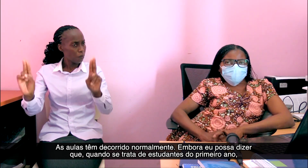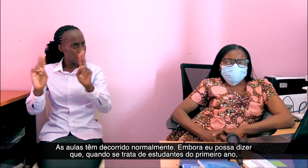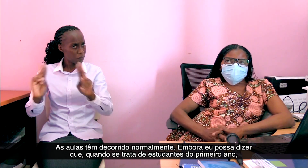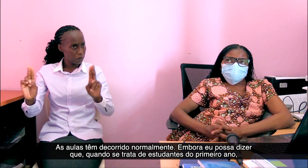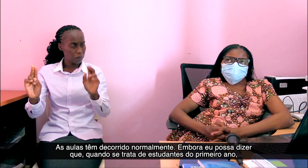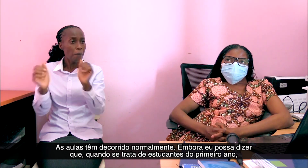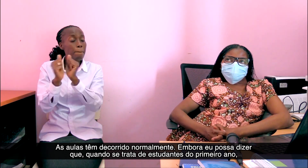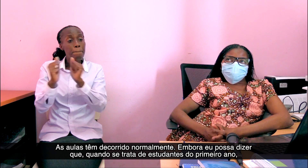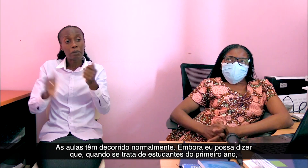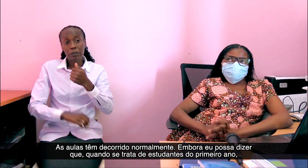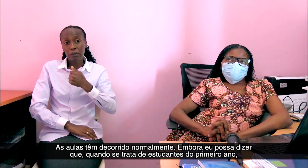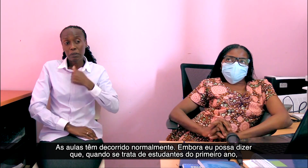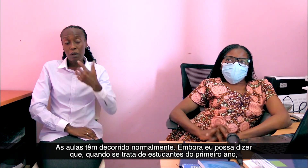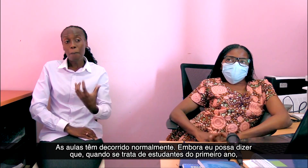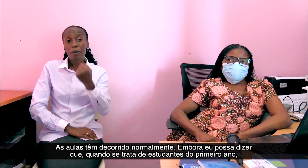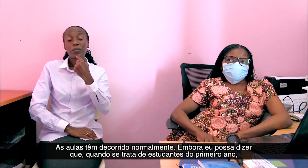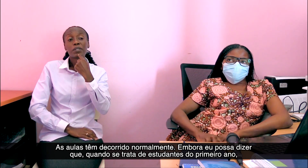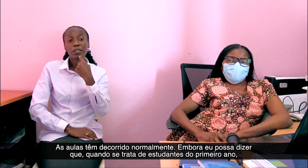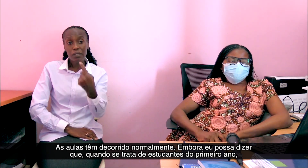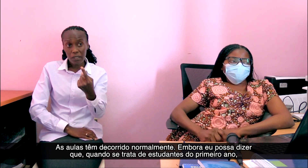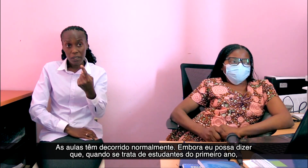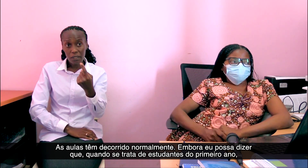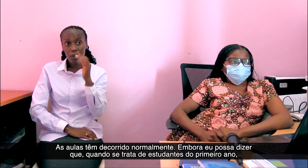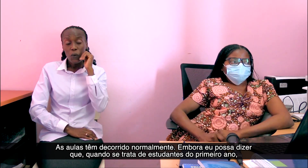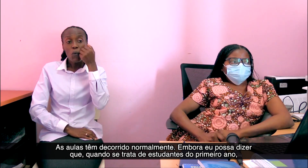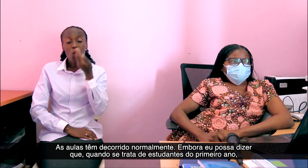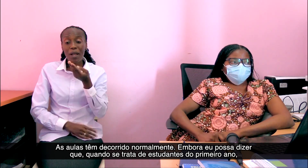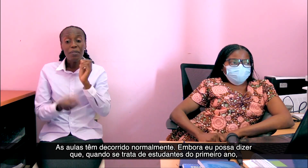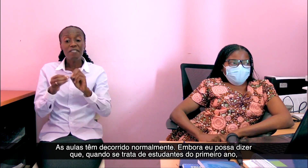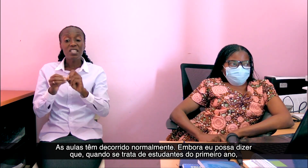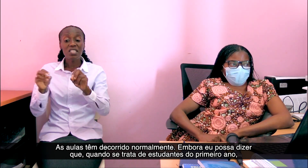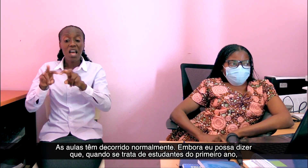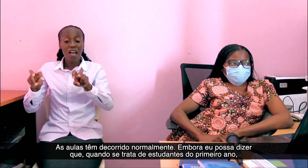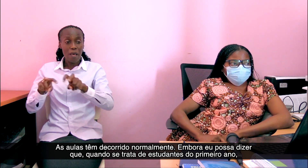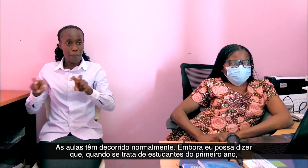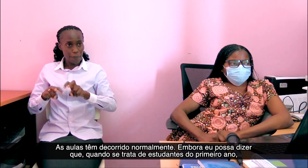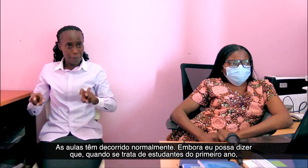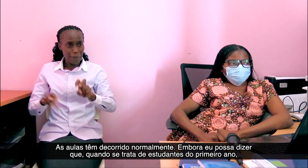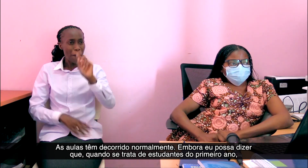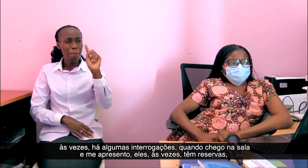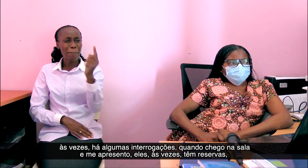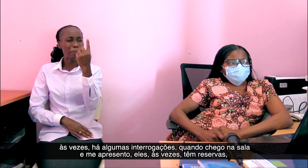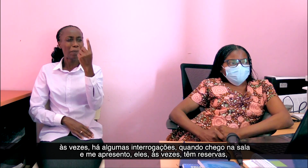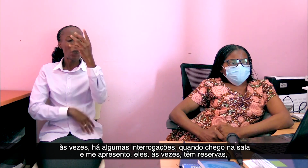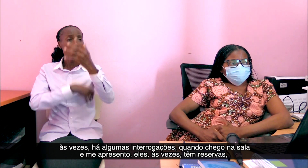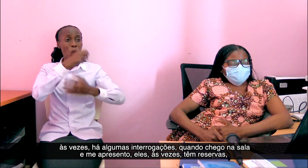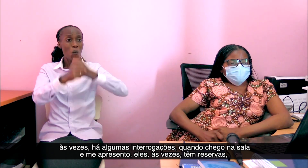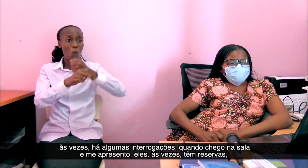que quando se trata de estudantes do primeiro ano, às